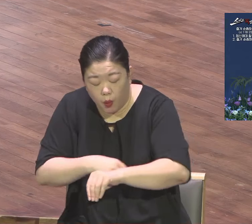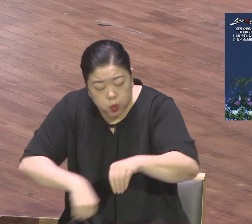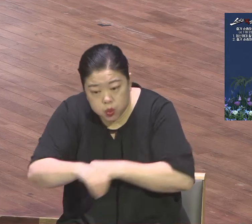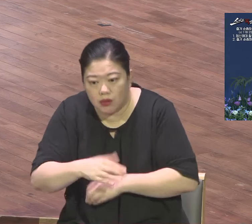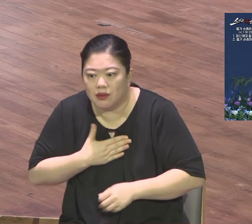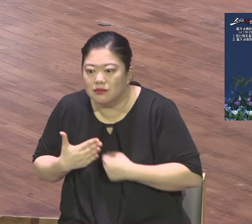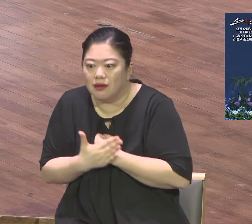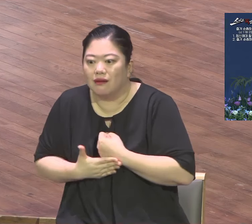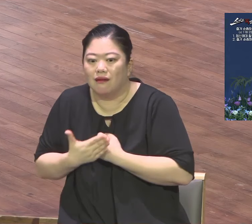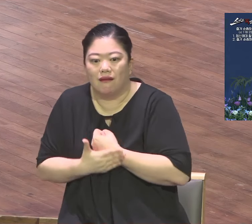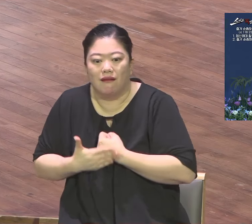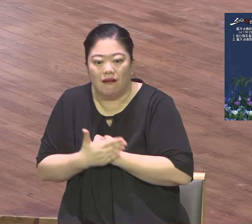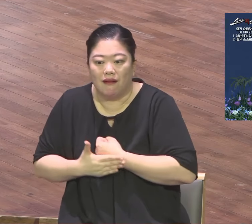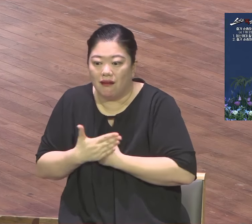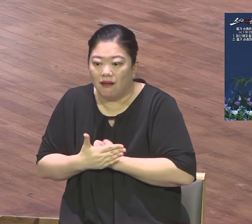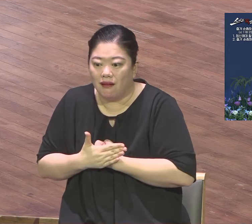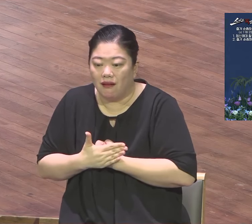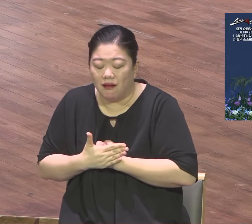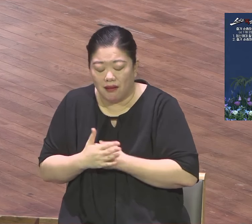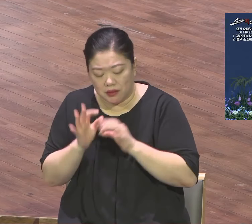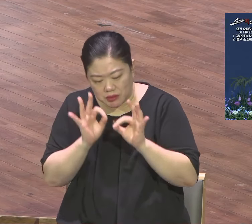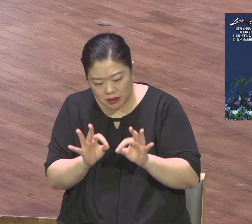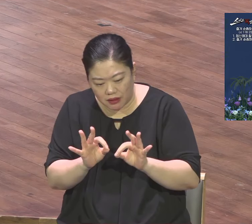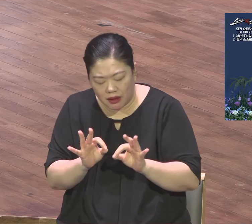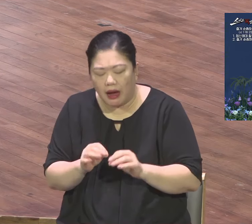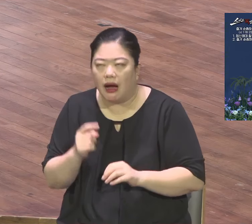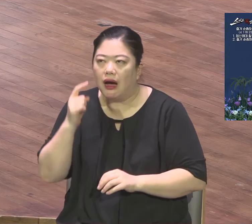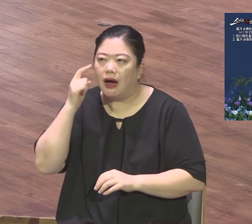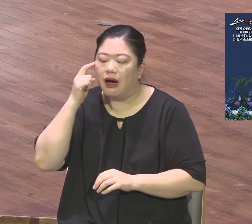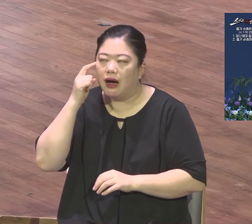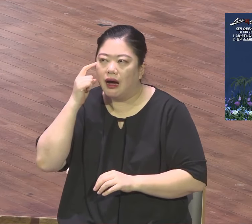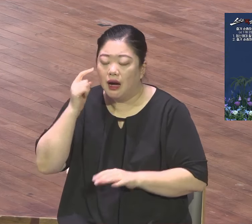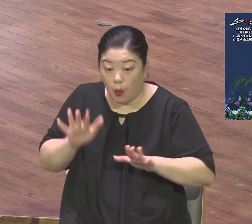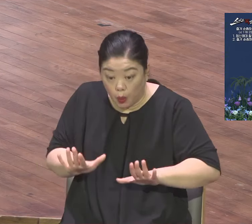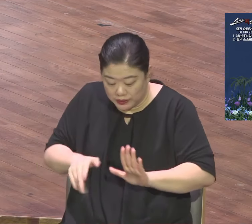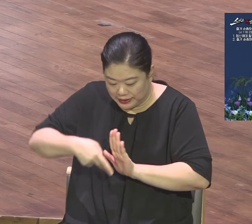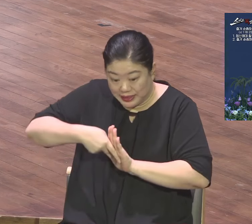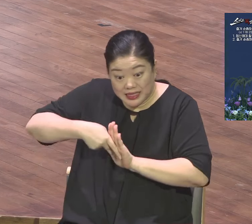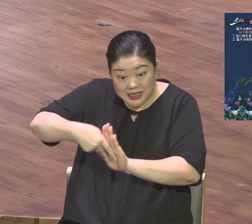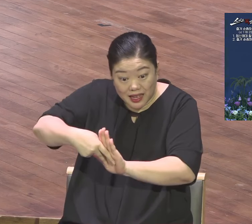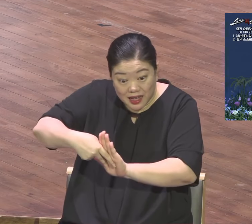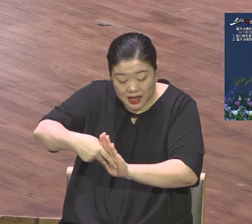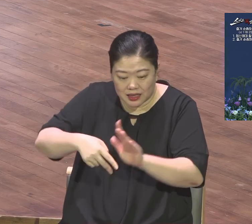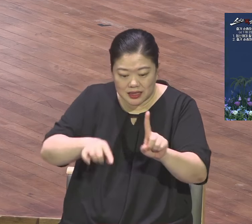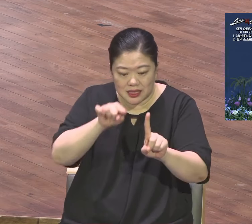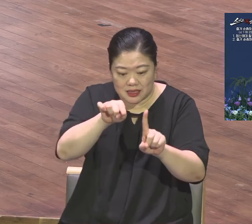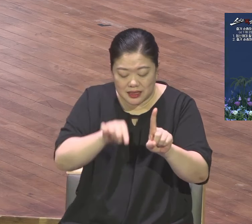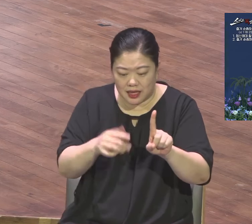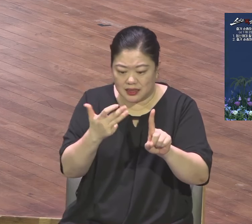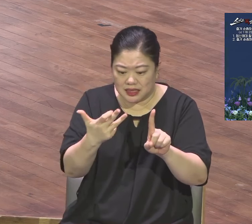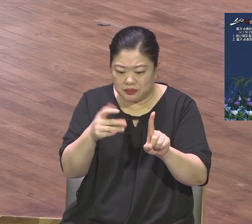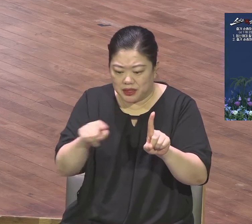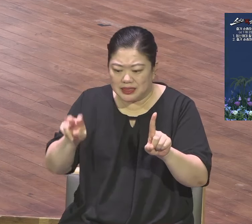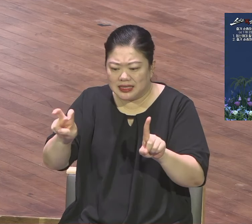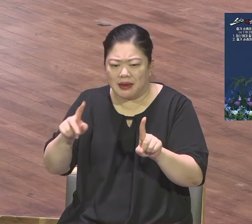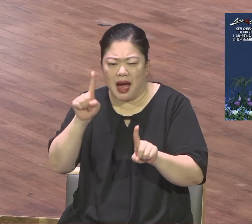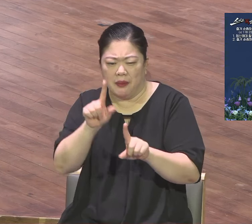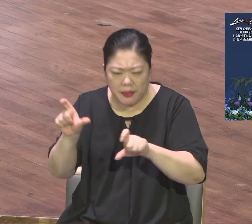쫙 바뀌겠어. 여러분 집에 가서 쭉 읽어보세요. 집에 가서 가지고 조용히